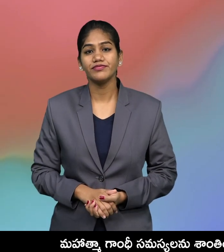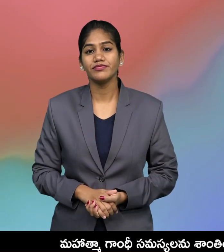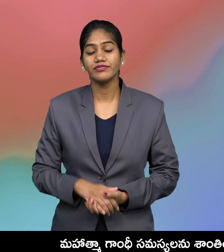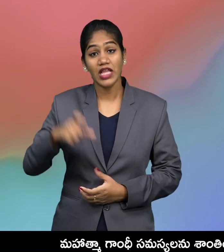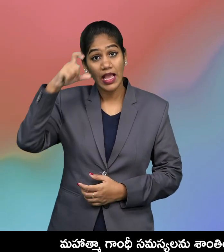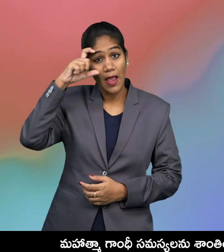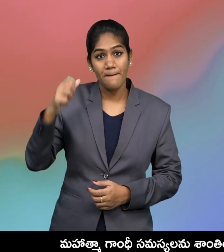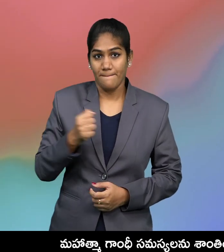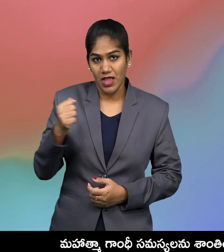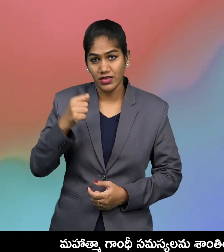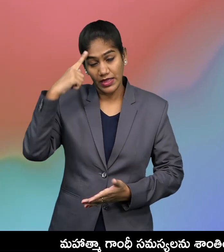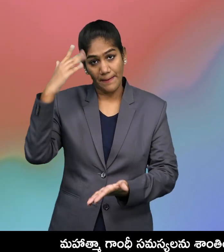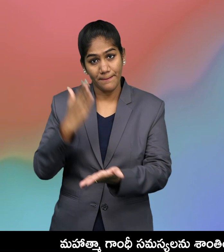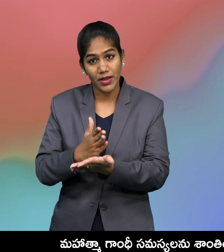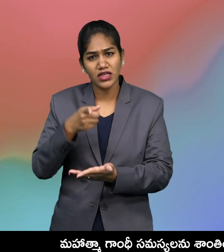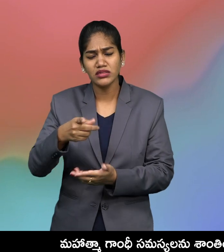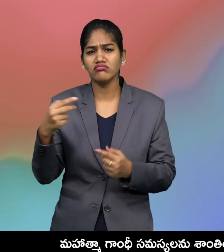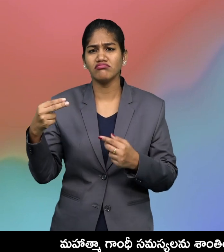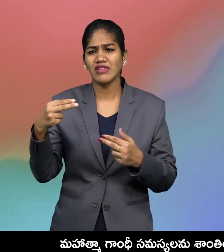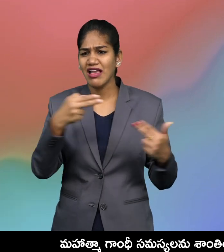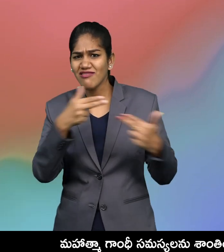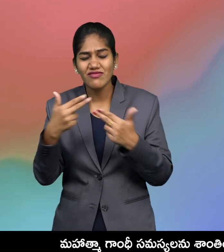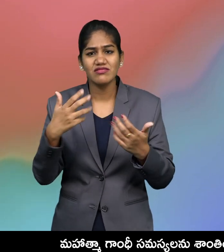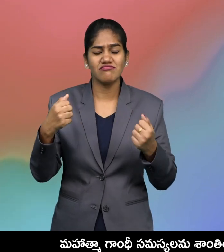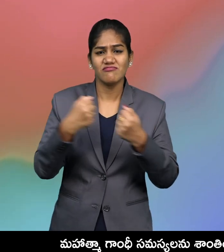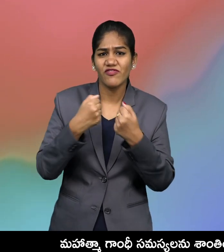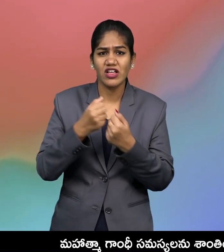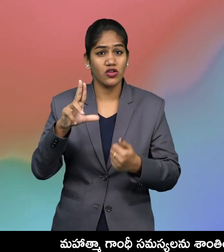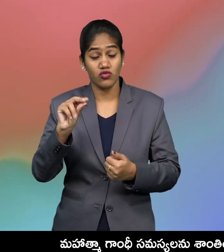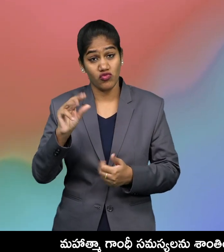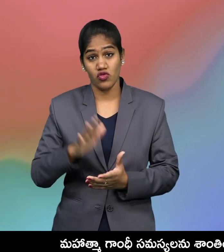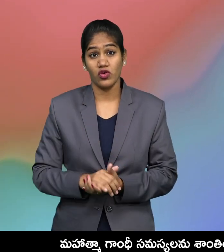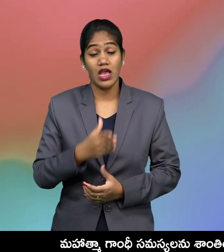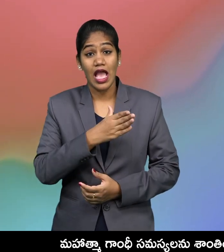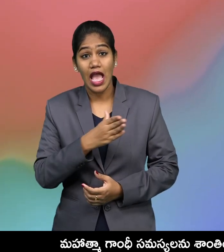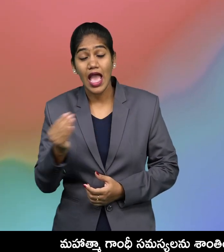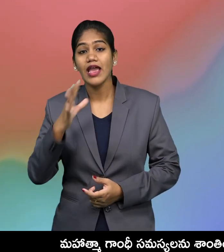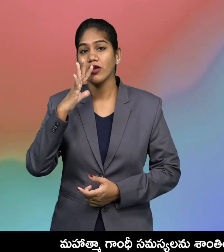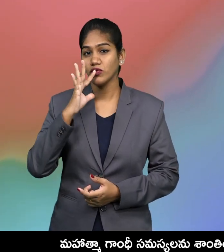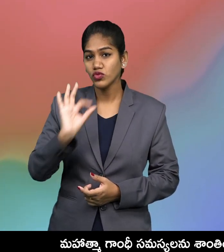మహాత్మా గాంధీ సమస్యలను శాంతియుతంగా పరిష్కరించడానికి అహింస మరియు సత్యాన్ని